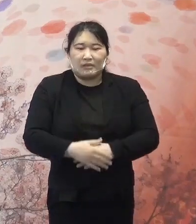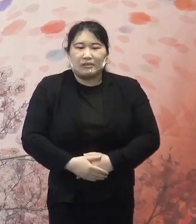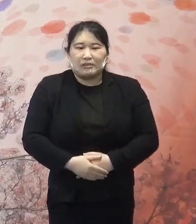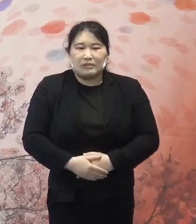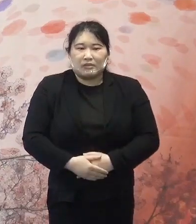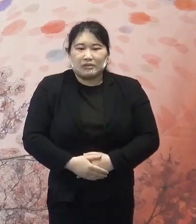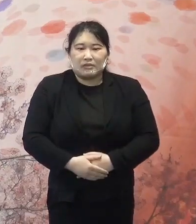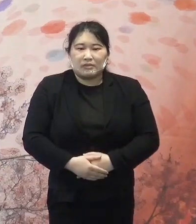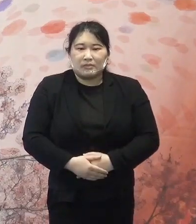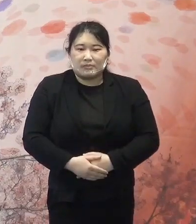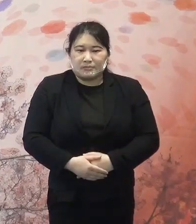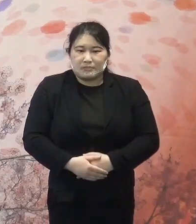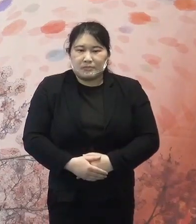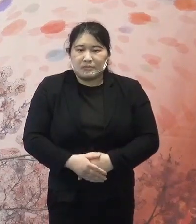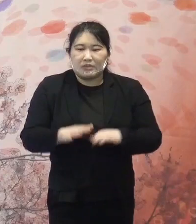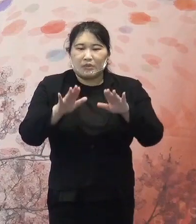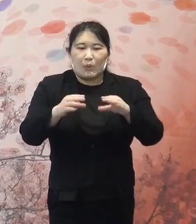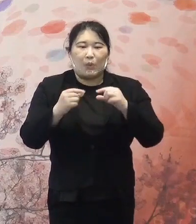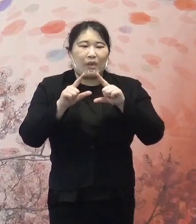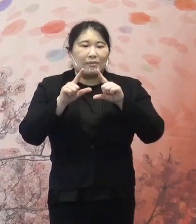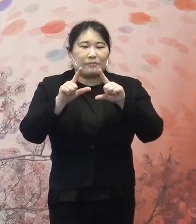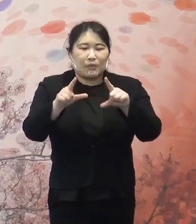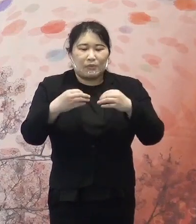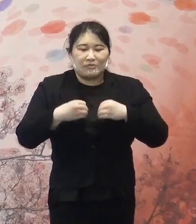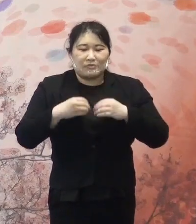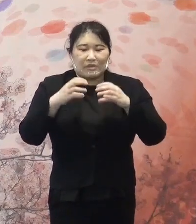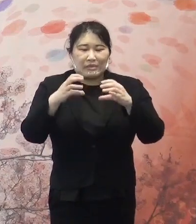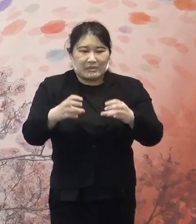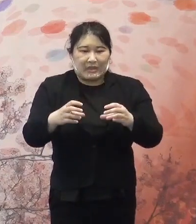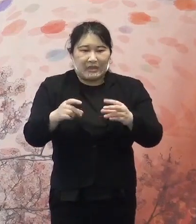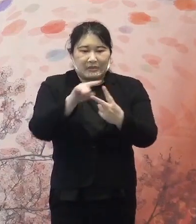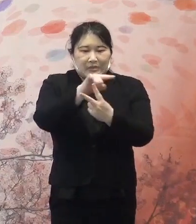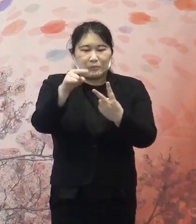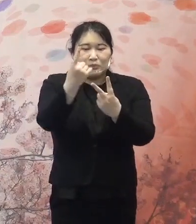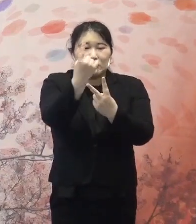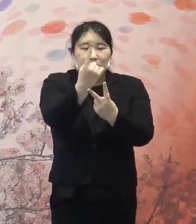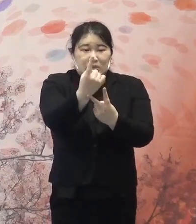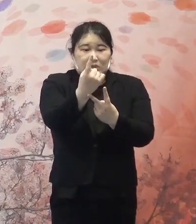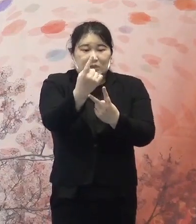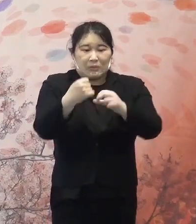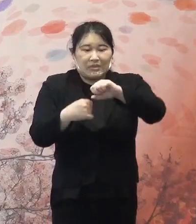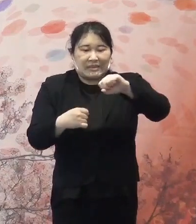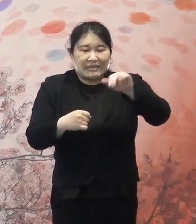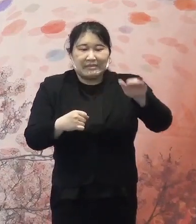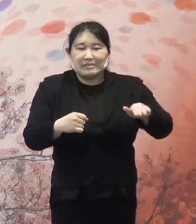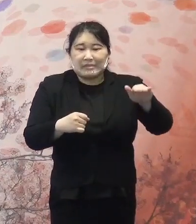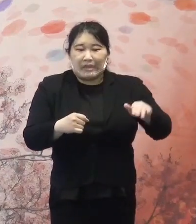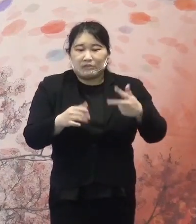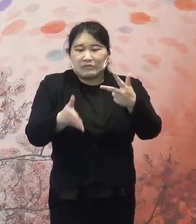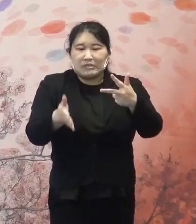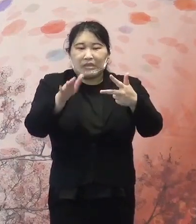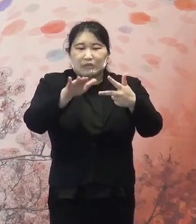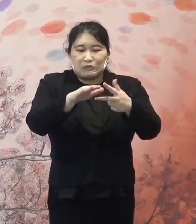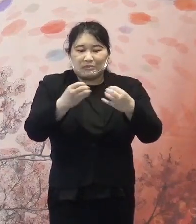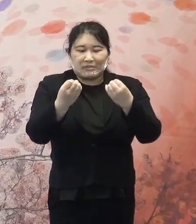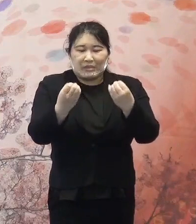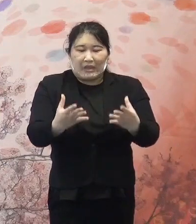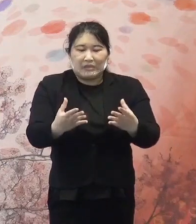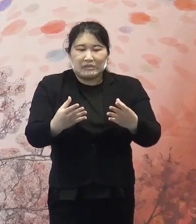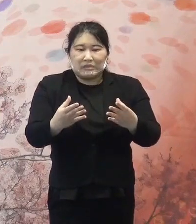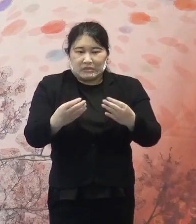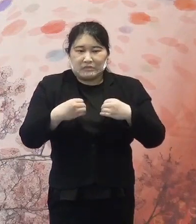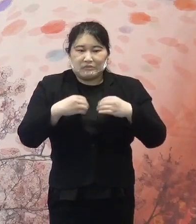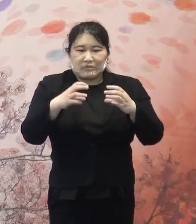で、本日発表するクラスター部分2分の1の左下施設というところで新しく登場しています